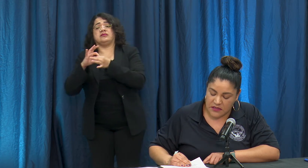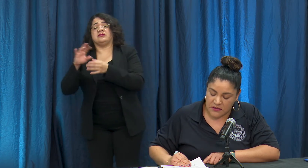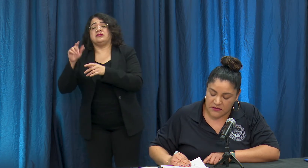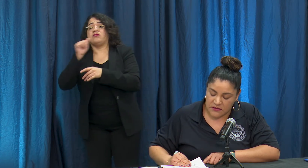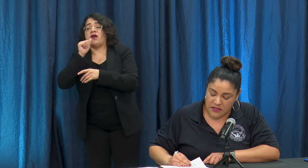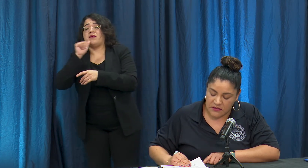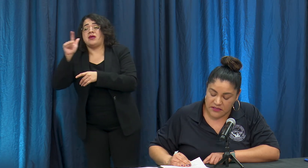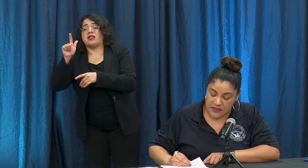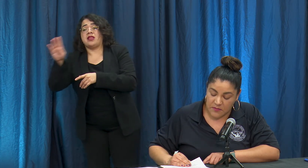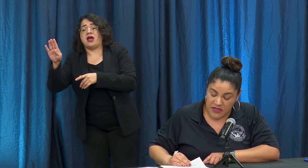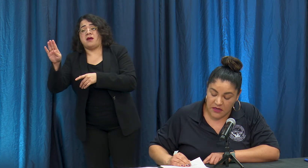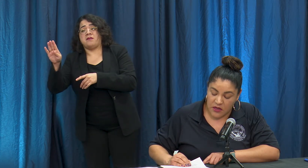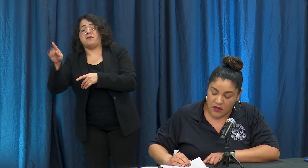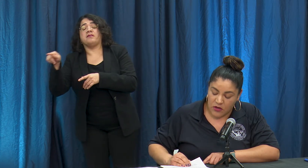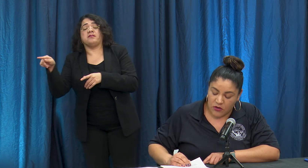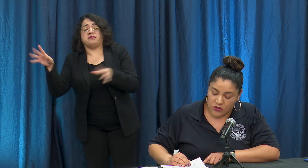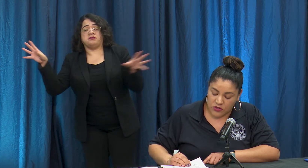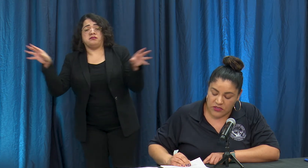aproximadamente